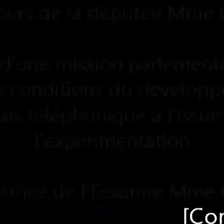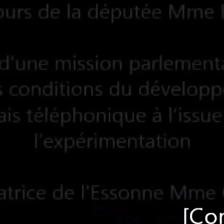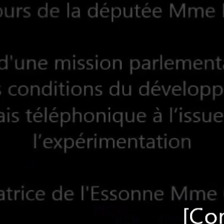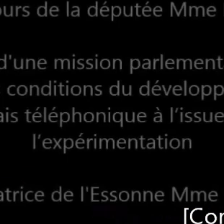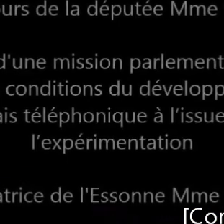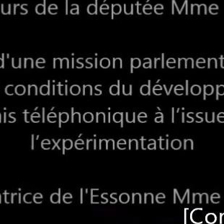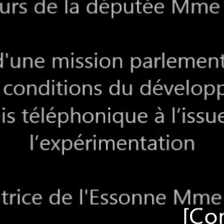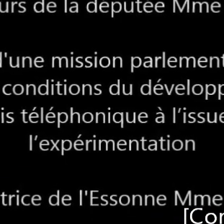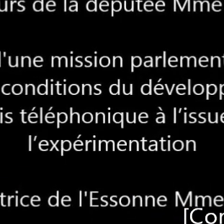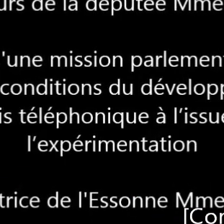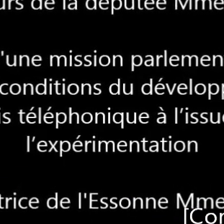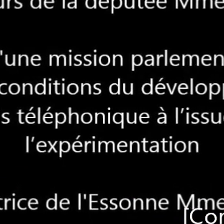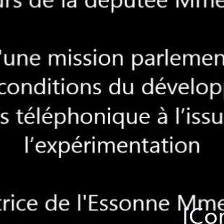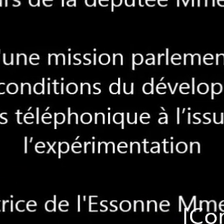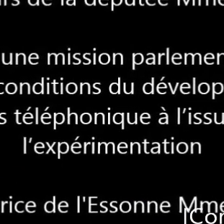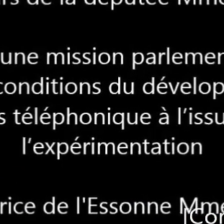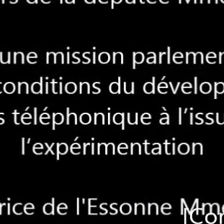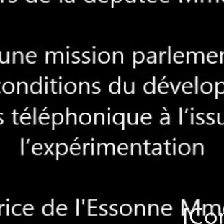la lettre.